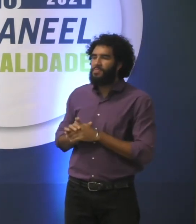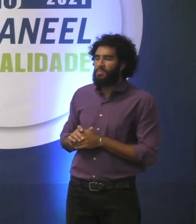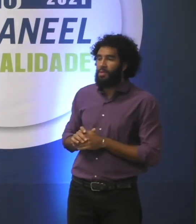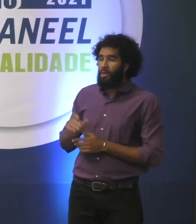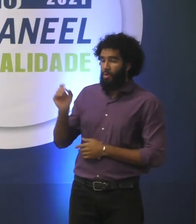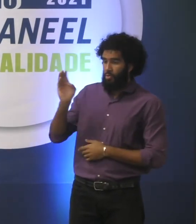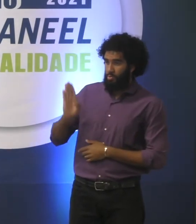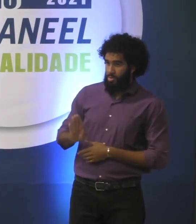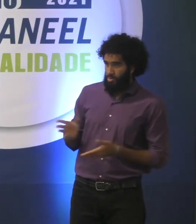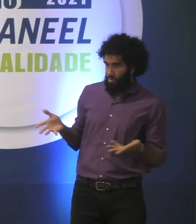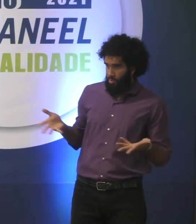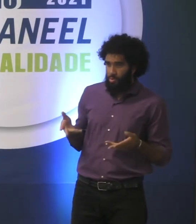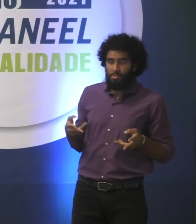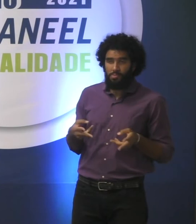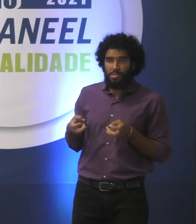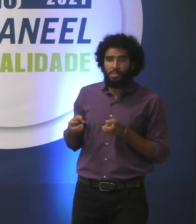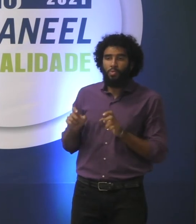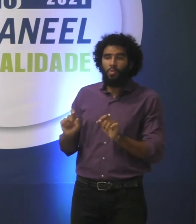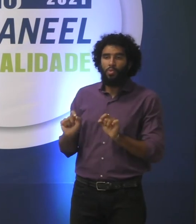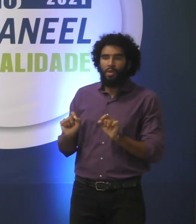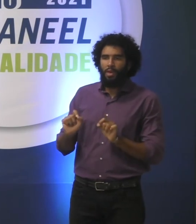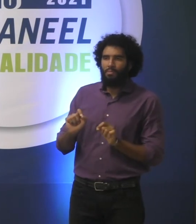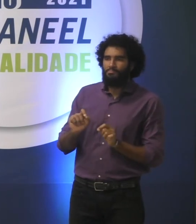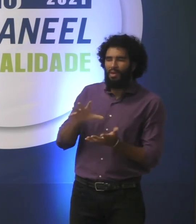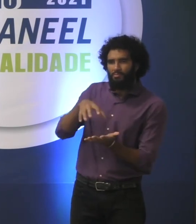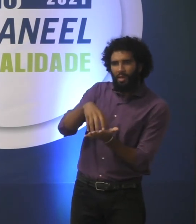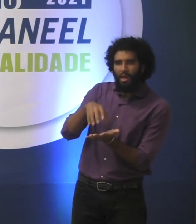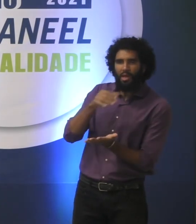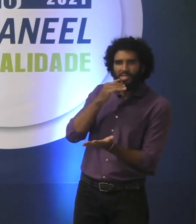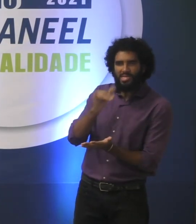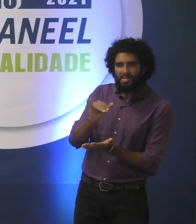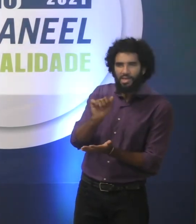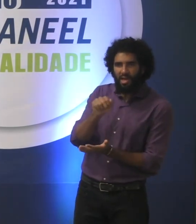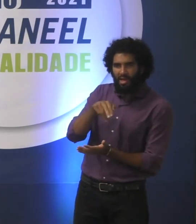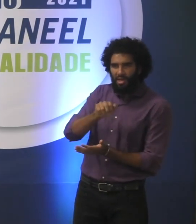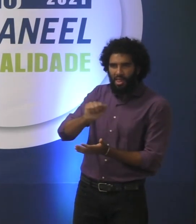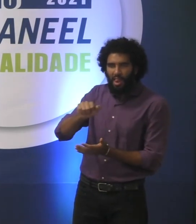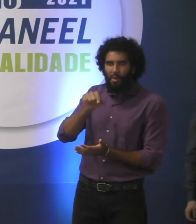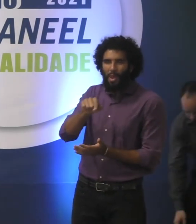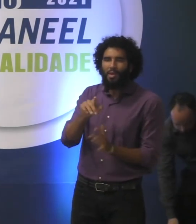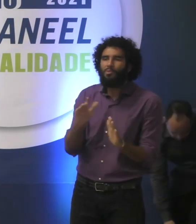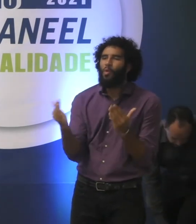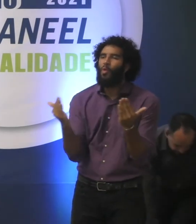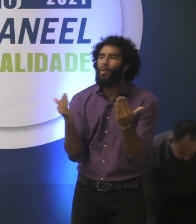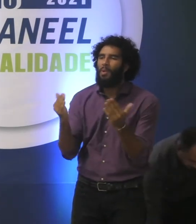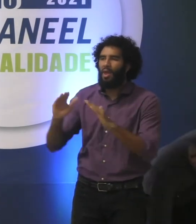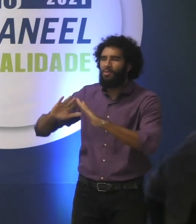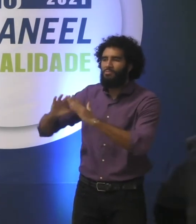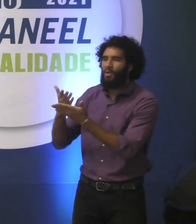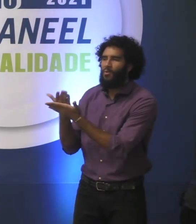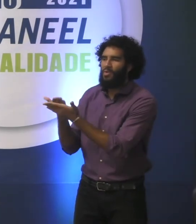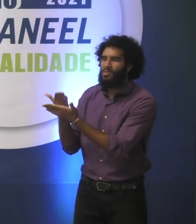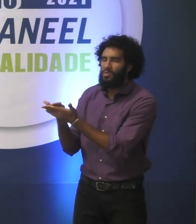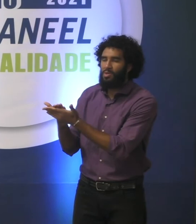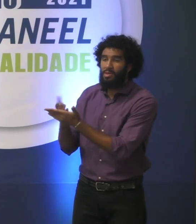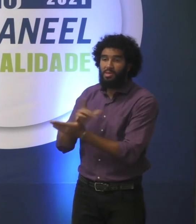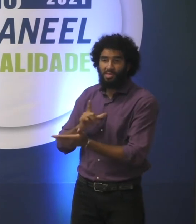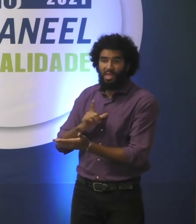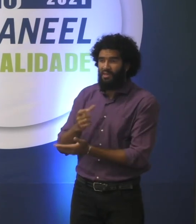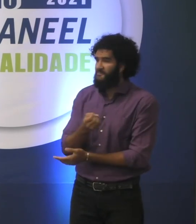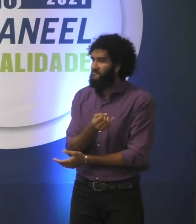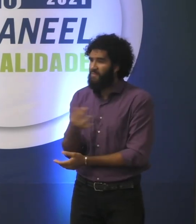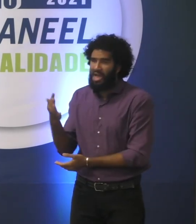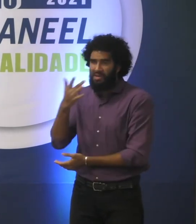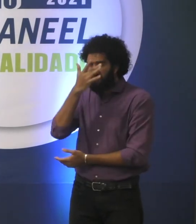vejo que a ANEEL é uma escola. Ela forma grandes quadros de servidores que